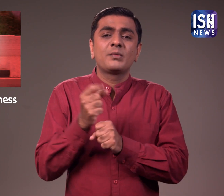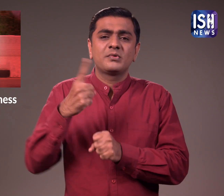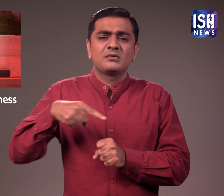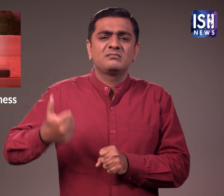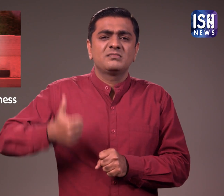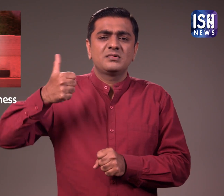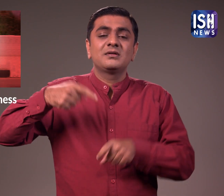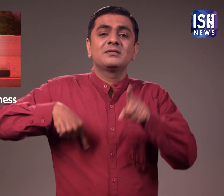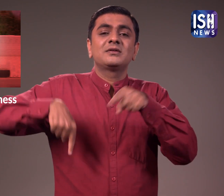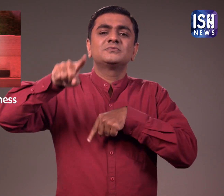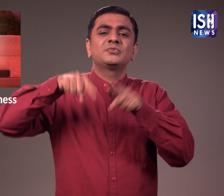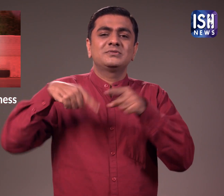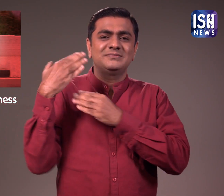परिवाहन अधिकारियों ने कहा कि